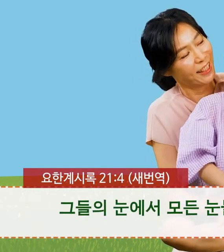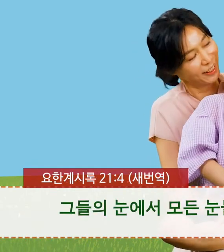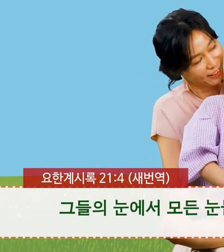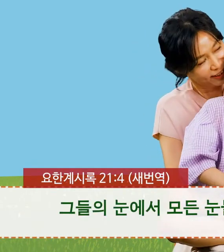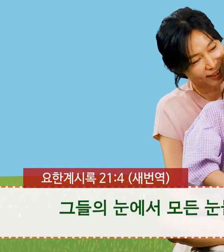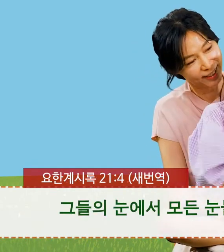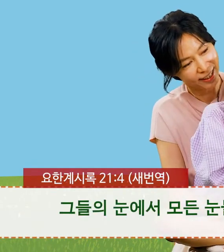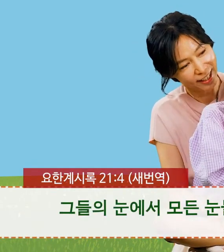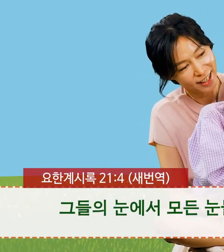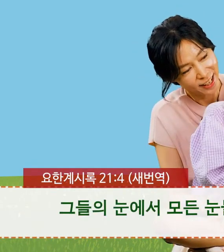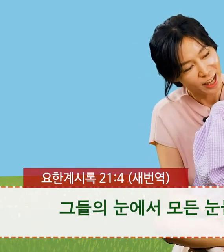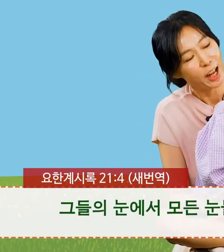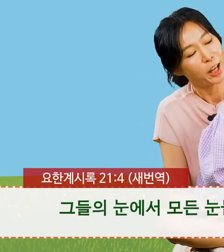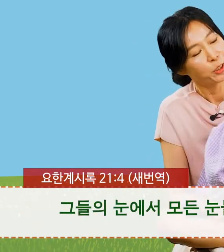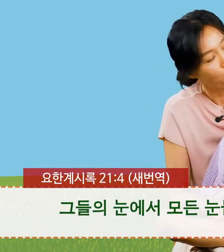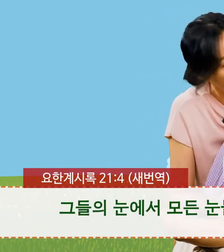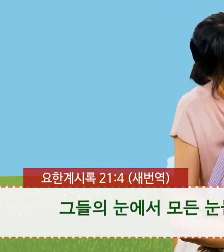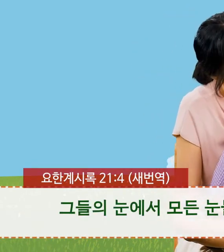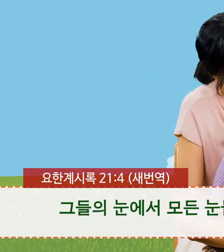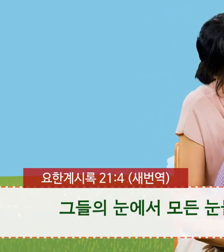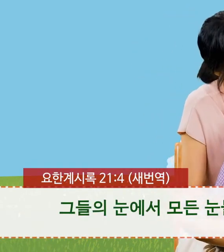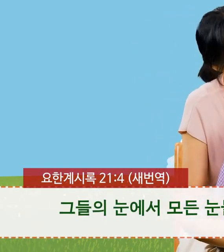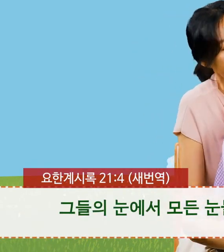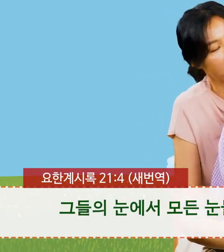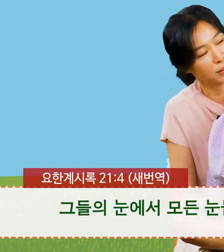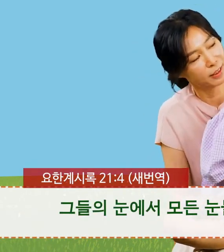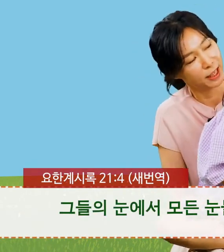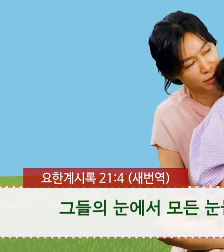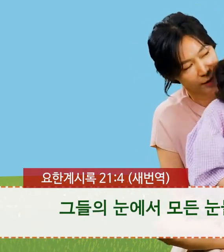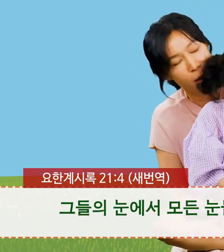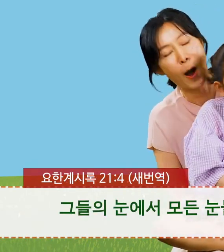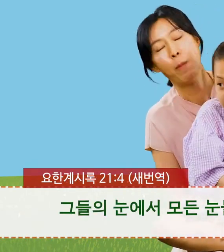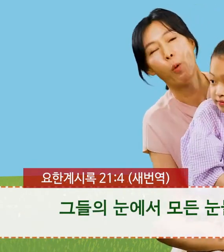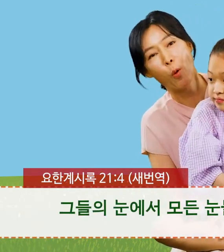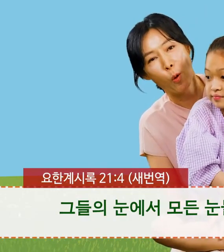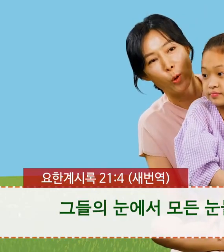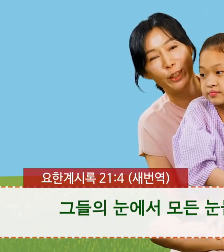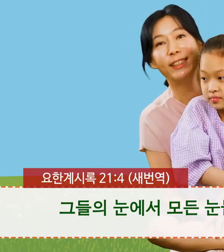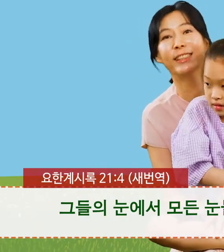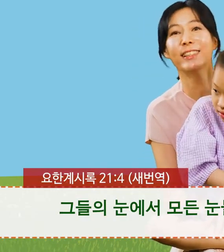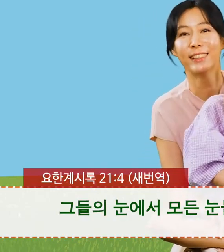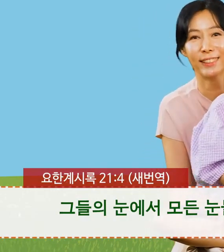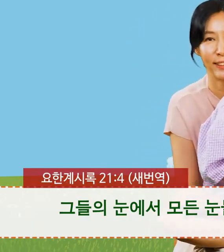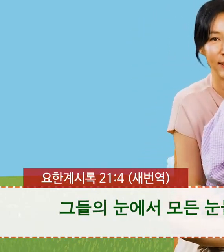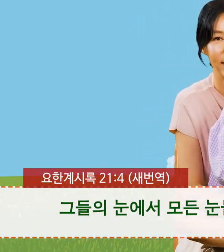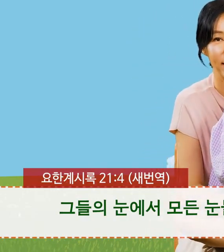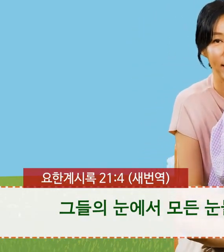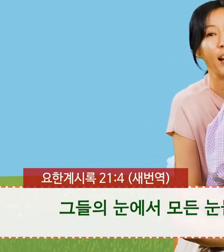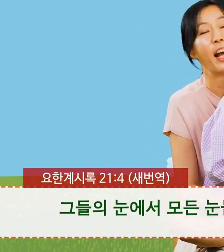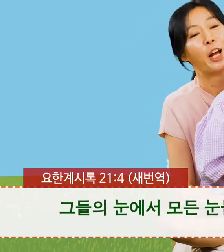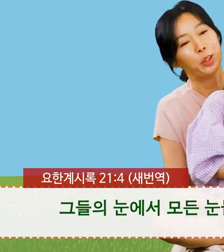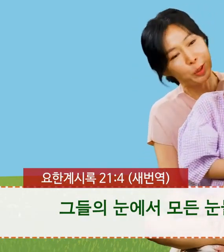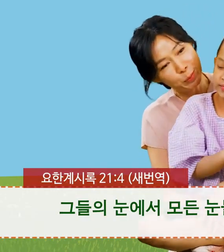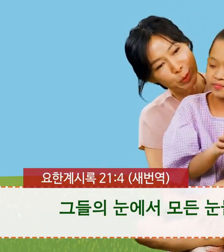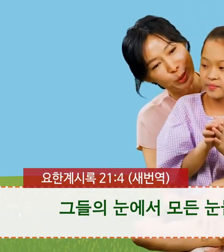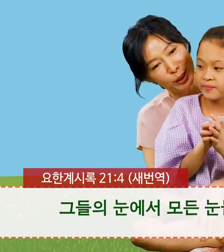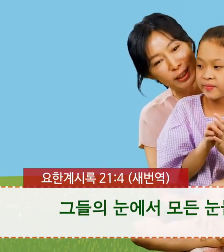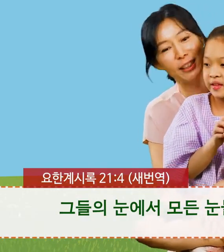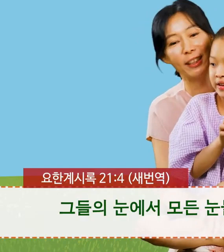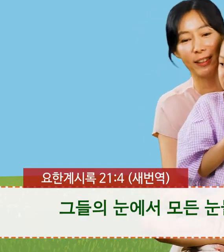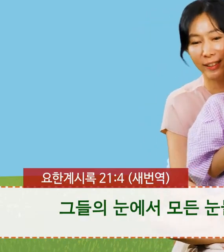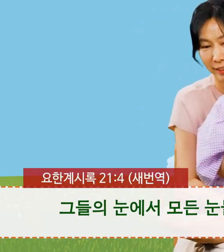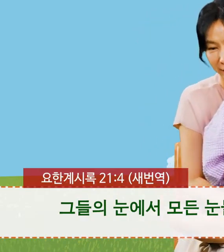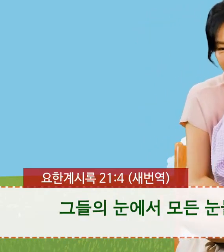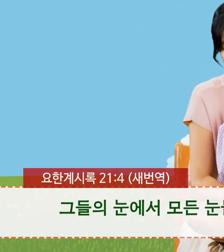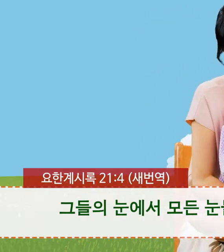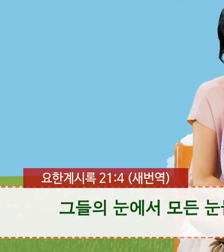그들의 즐거운 눈에서 눈에서 모든 모든